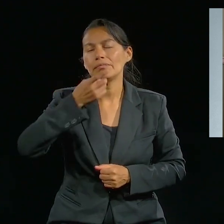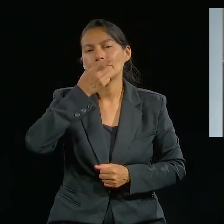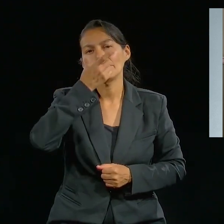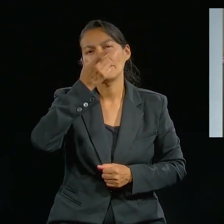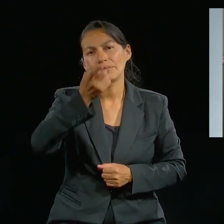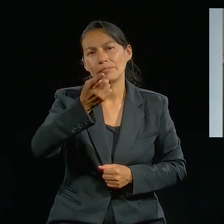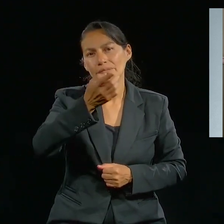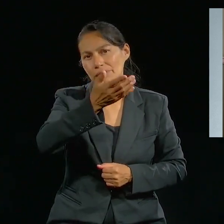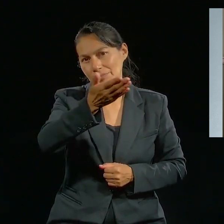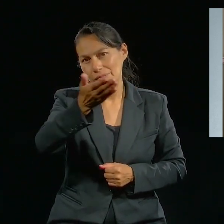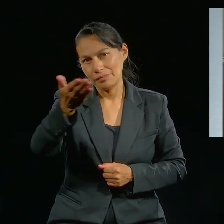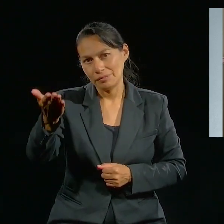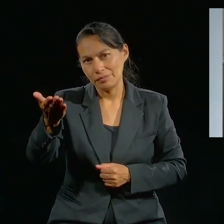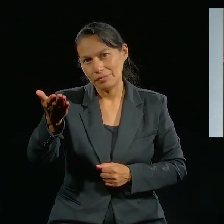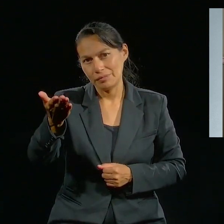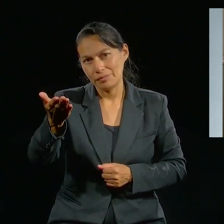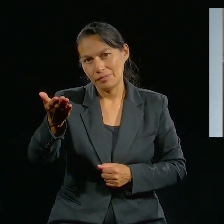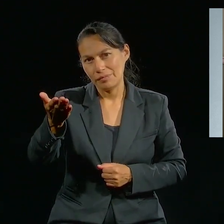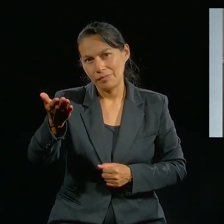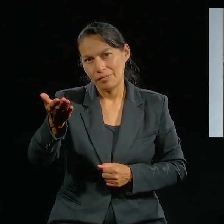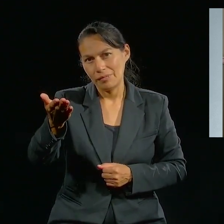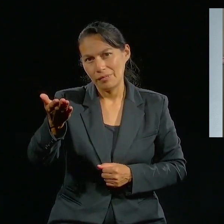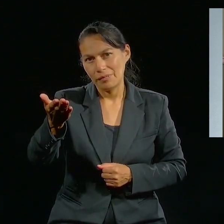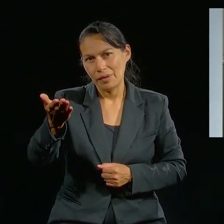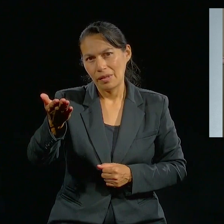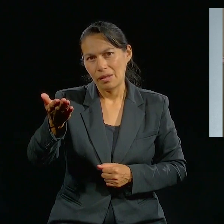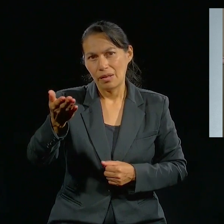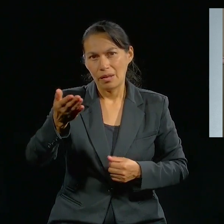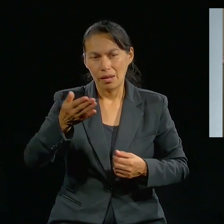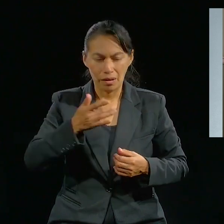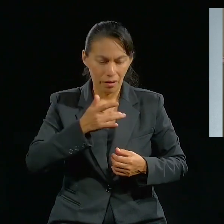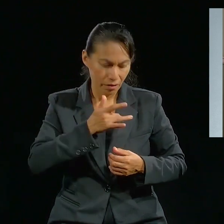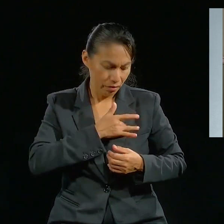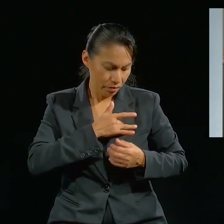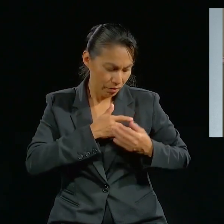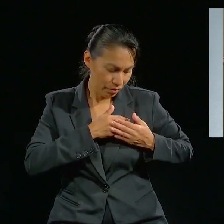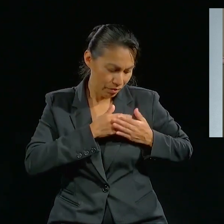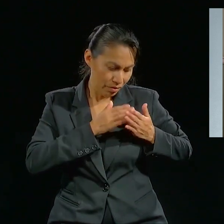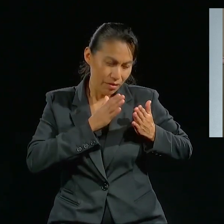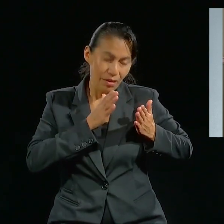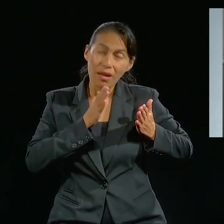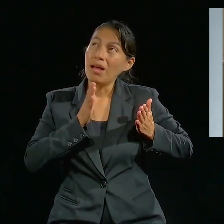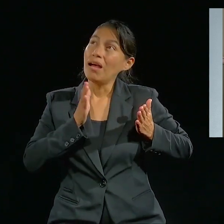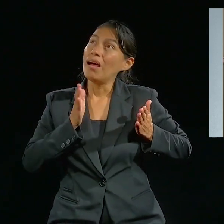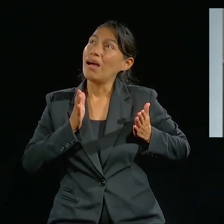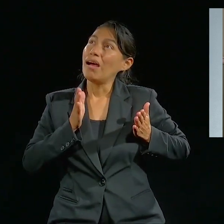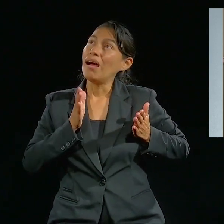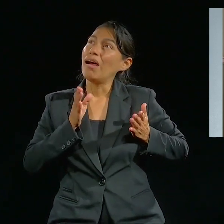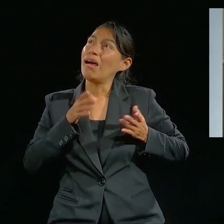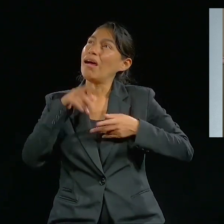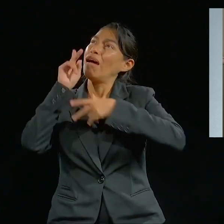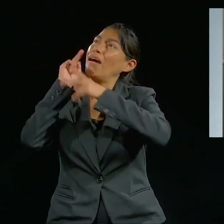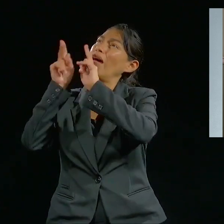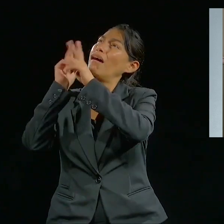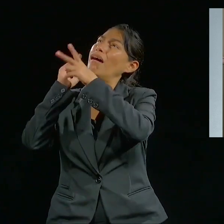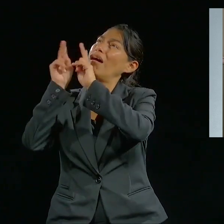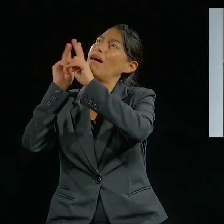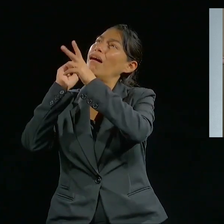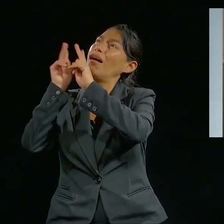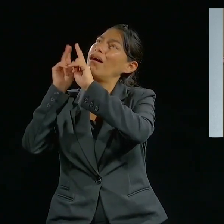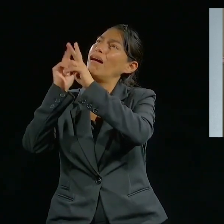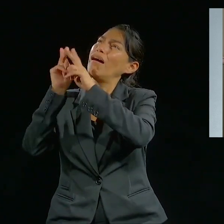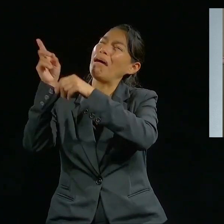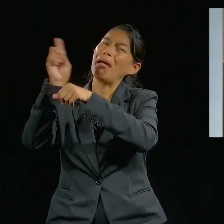que ustedes tienen la posibilidad de abrir el corazón a Dios todos los días y